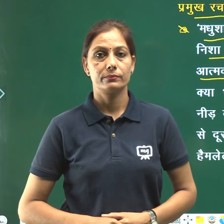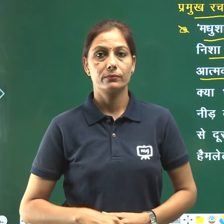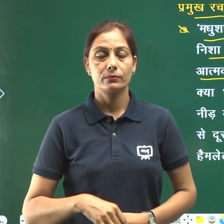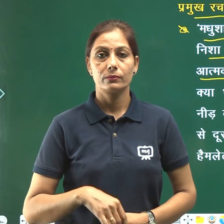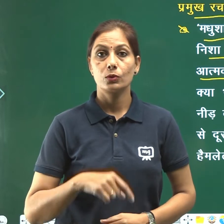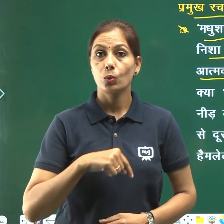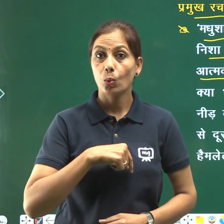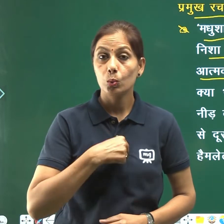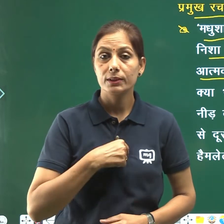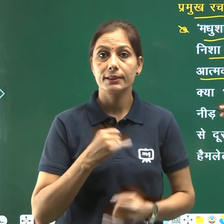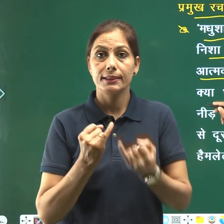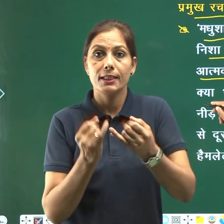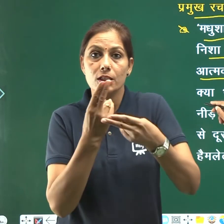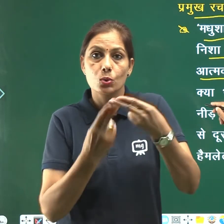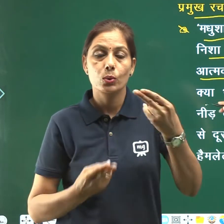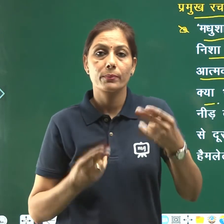आत्मकथाओं में